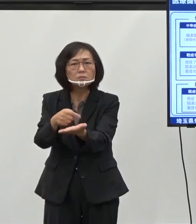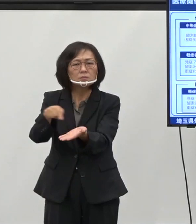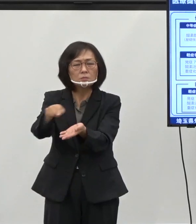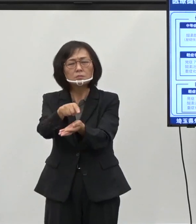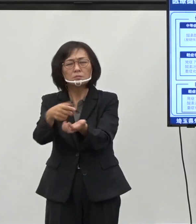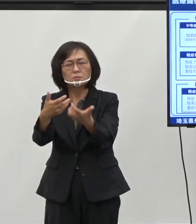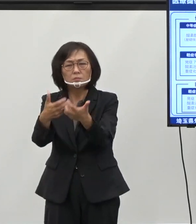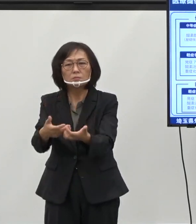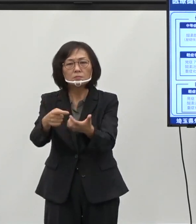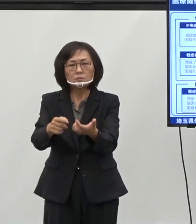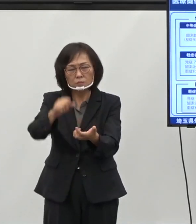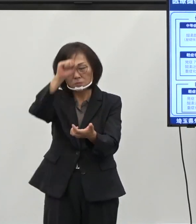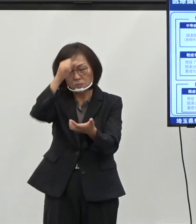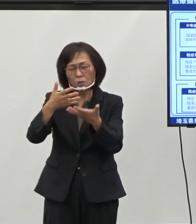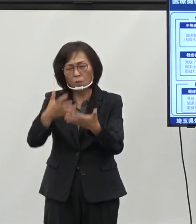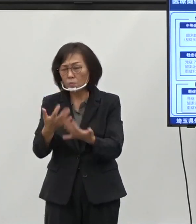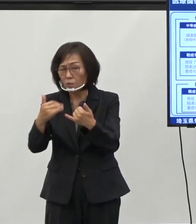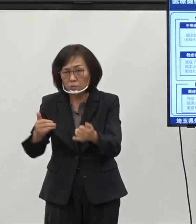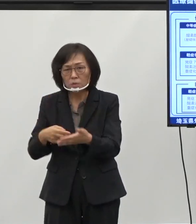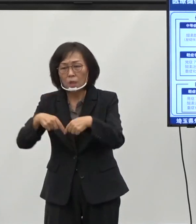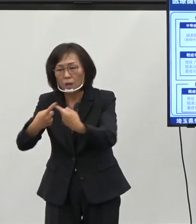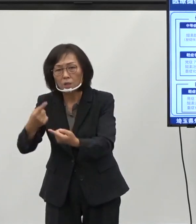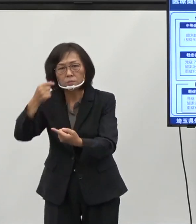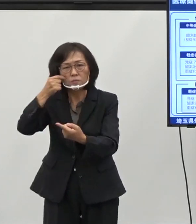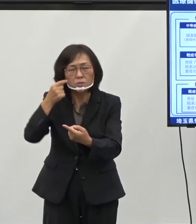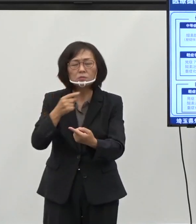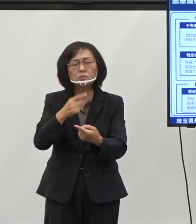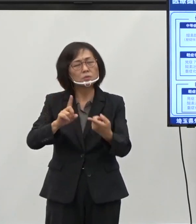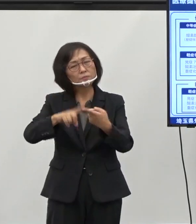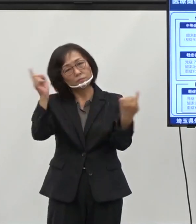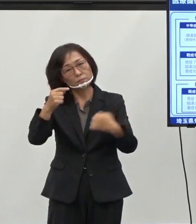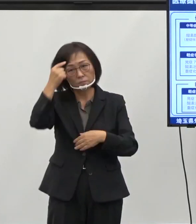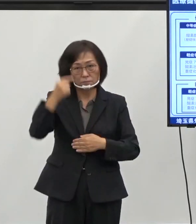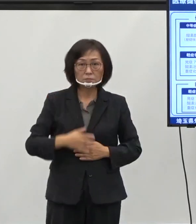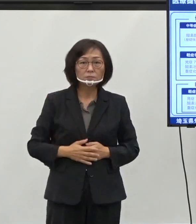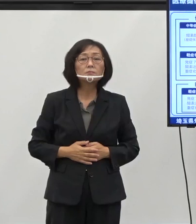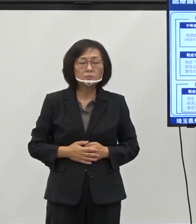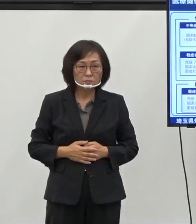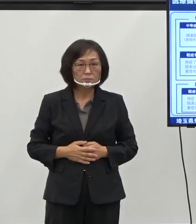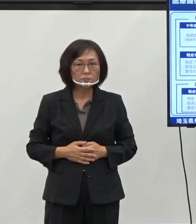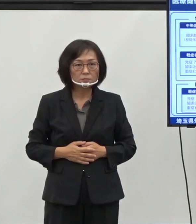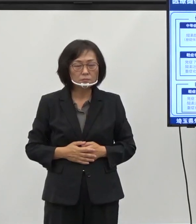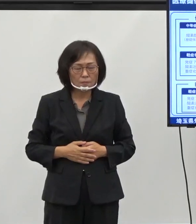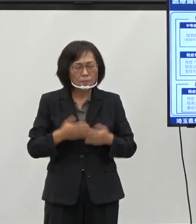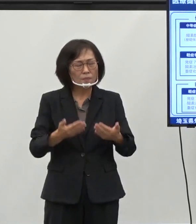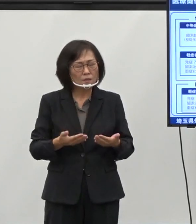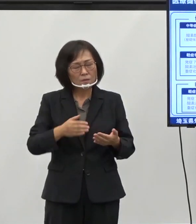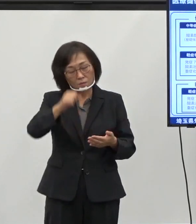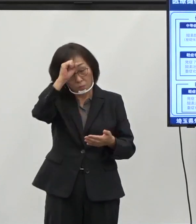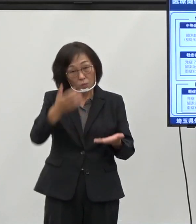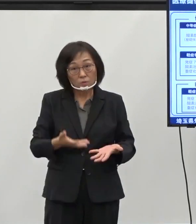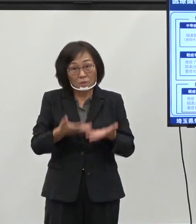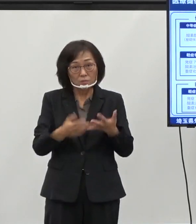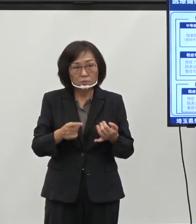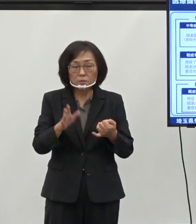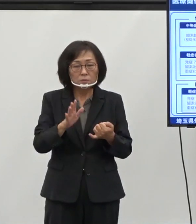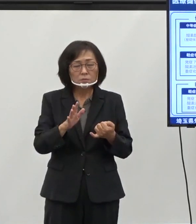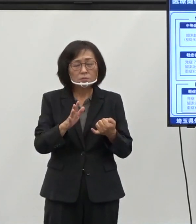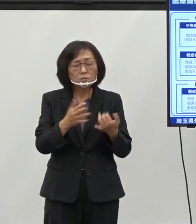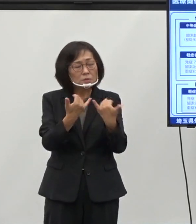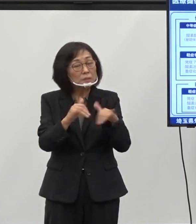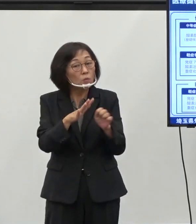しも現状では私は適切ではないと思っているので、こういった可能な限り、ただし安心じゃなきゃいけないので